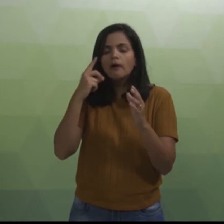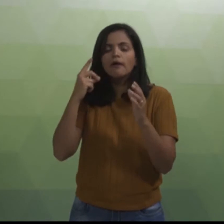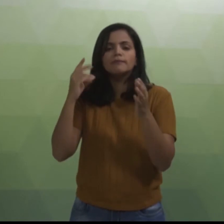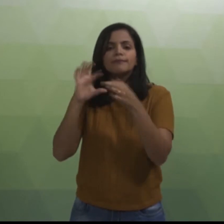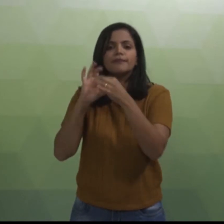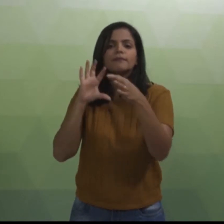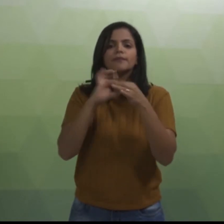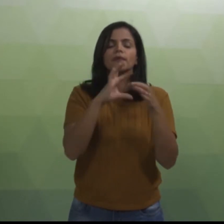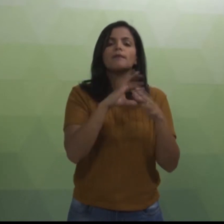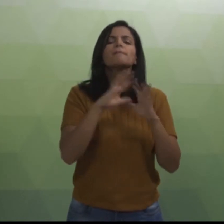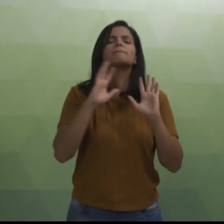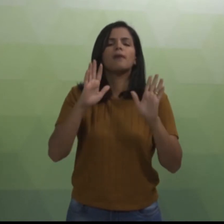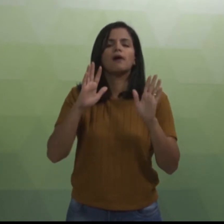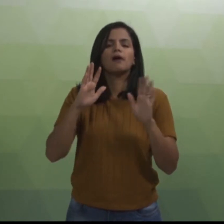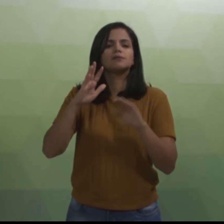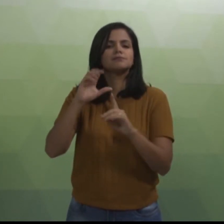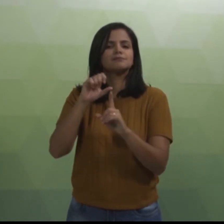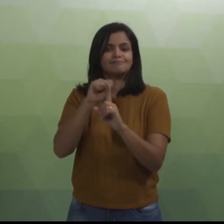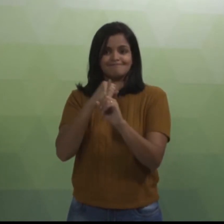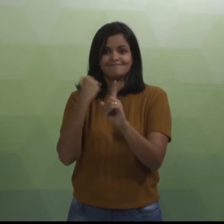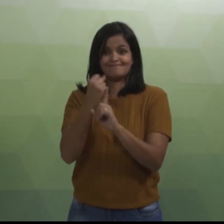de incorporação tem regras.